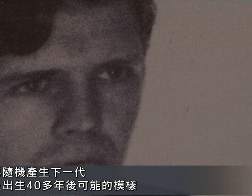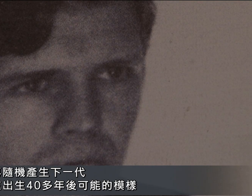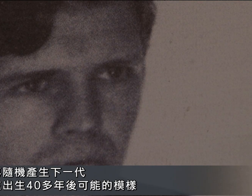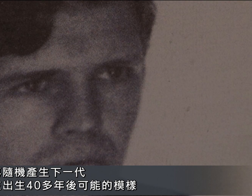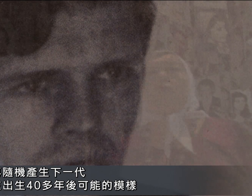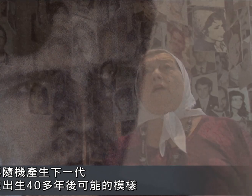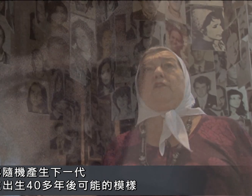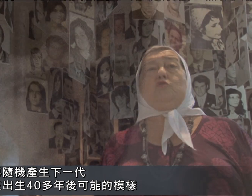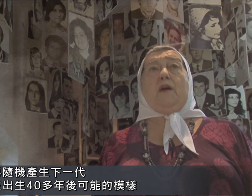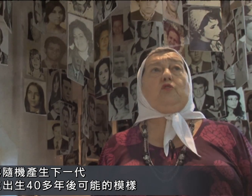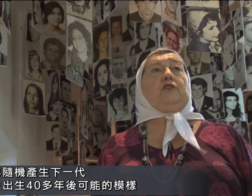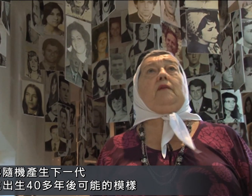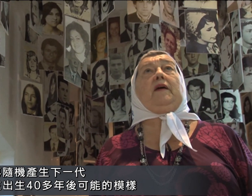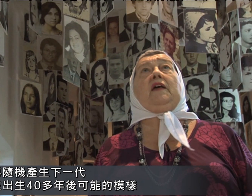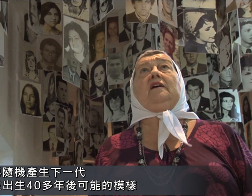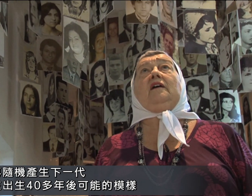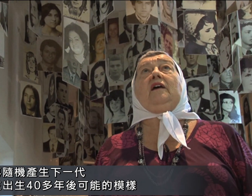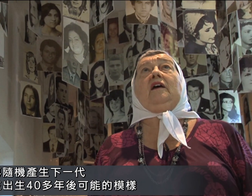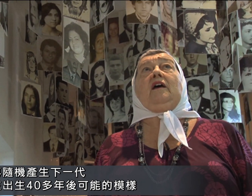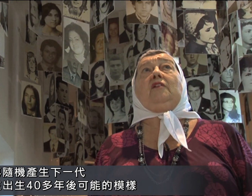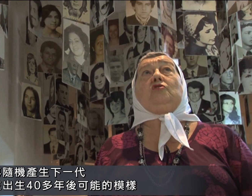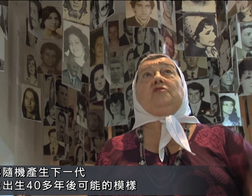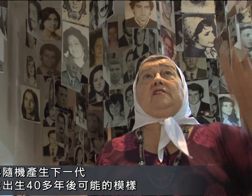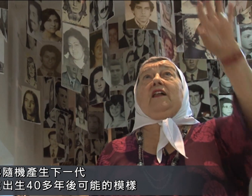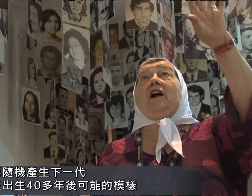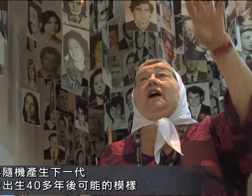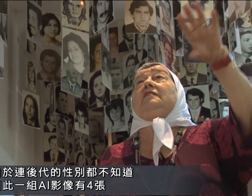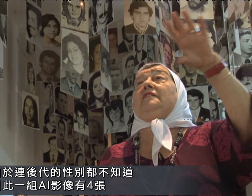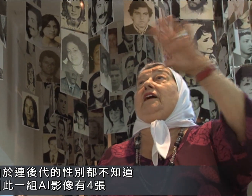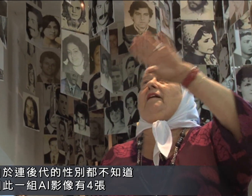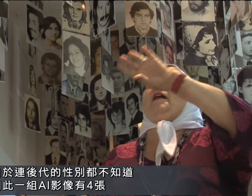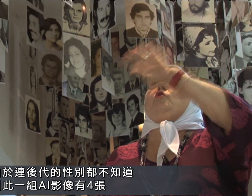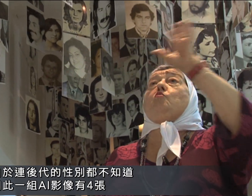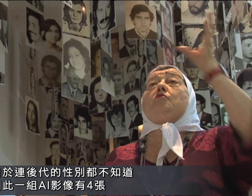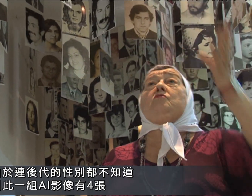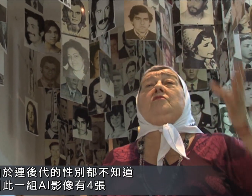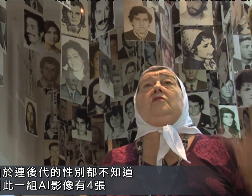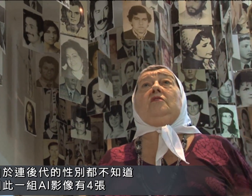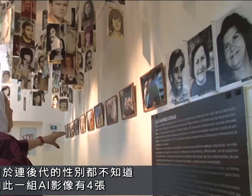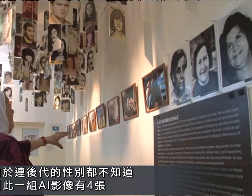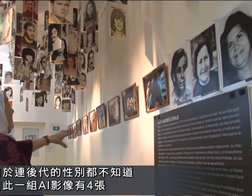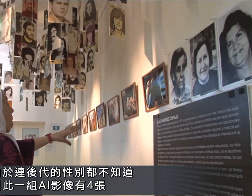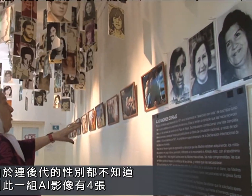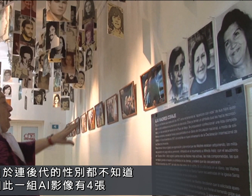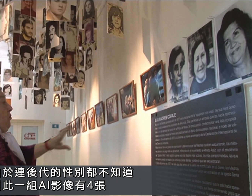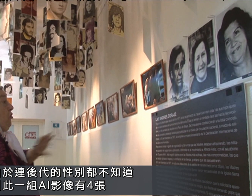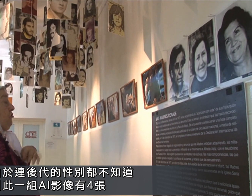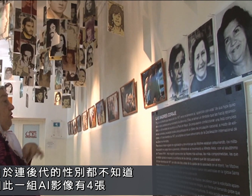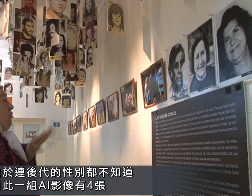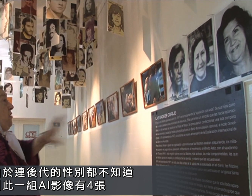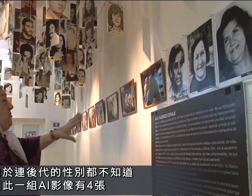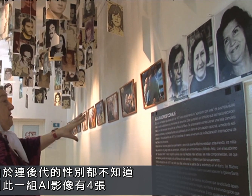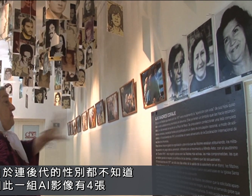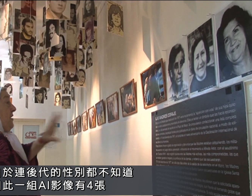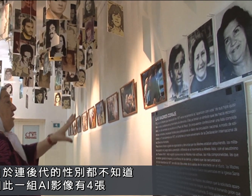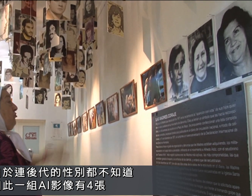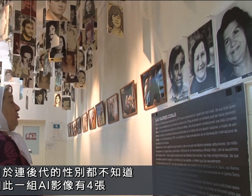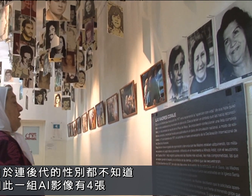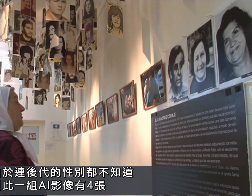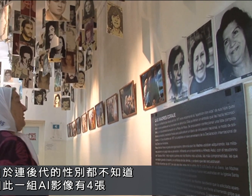生下一代在出生四十多年后可能的模样。由于连后代的性别都不知道，因此一组 AI 影像有四张，